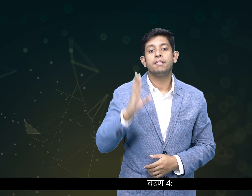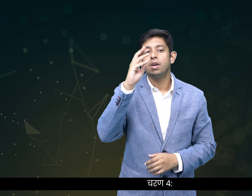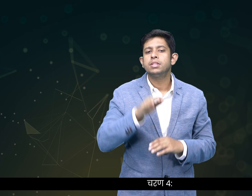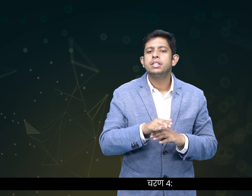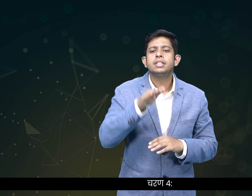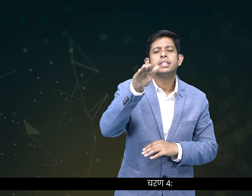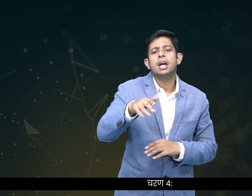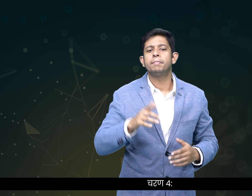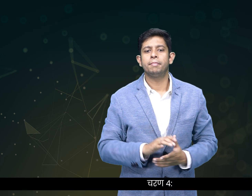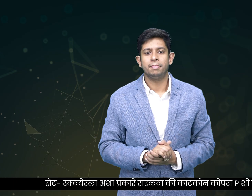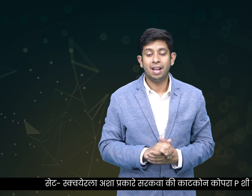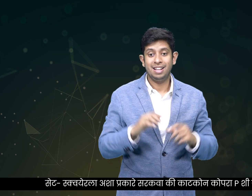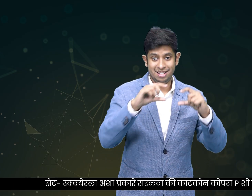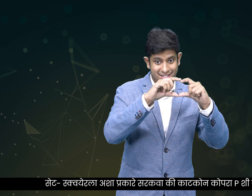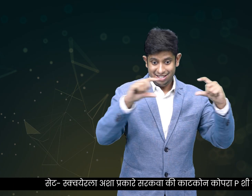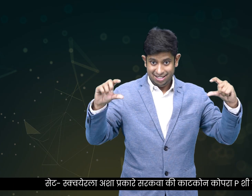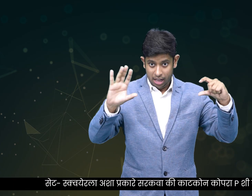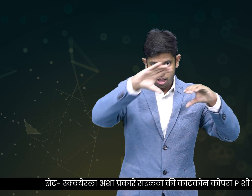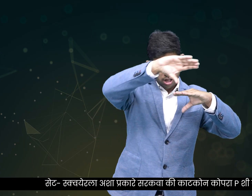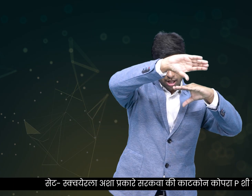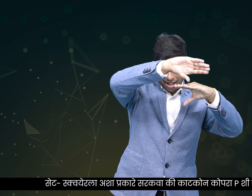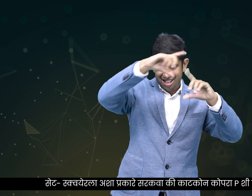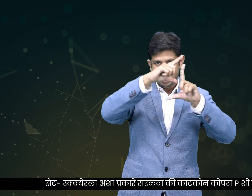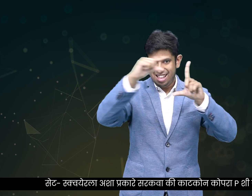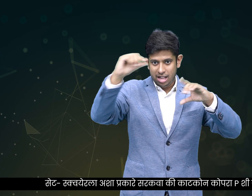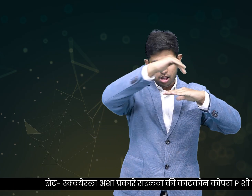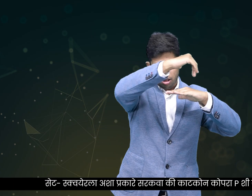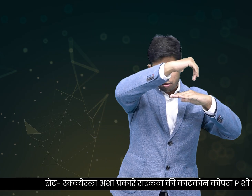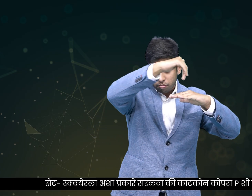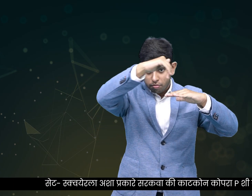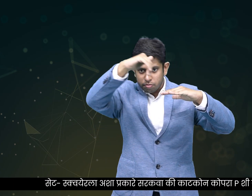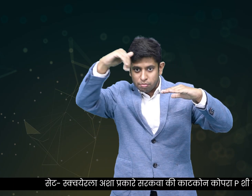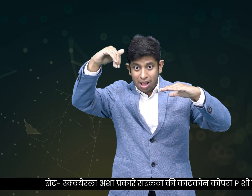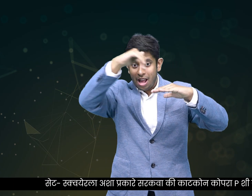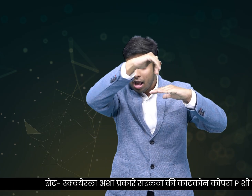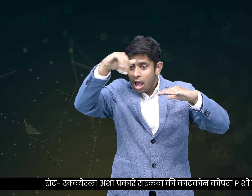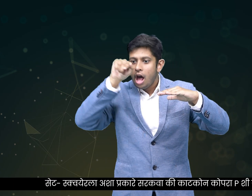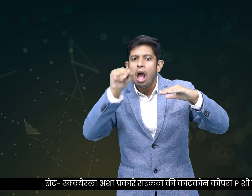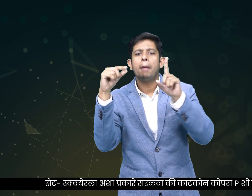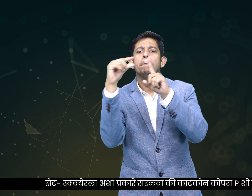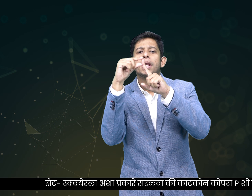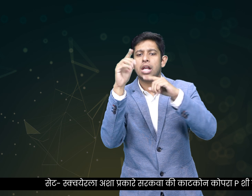चरण 4, सेट स्क्वेअरला अशा प्रकारे सरकवा की काटकोन कोपरा P शी जुळेल.